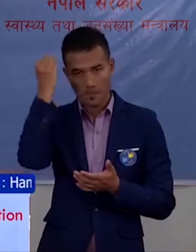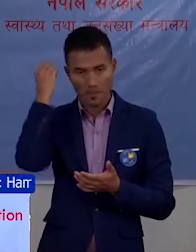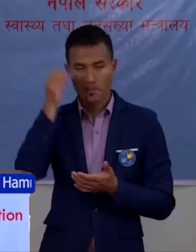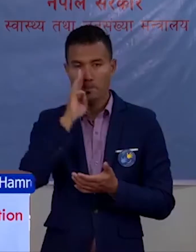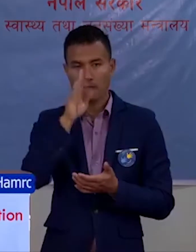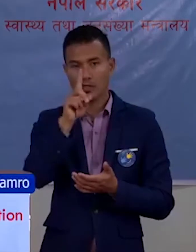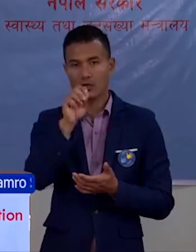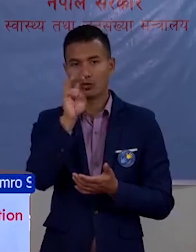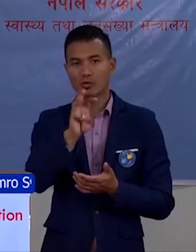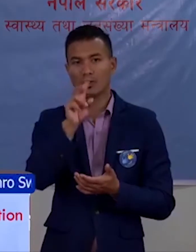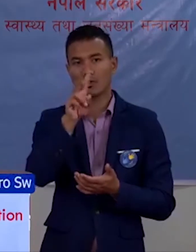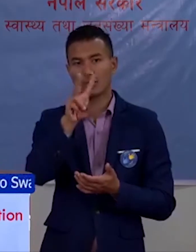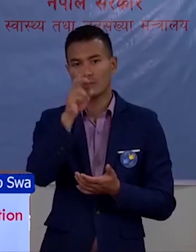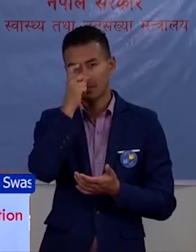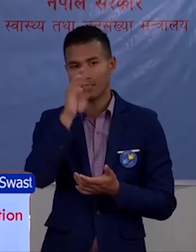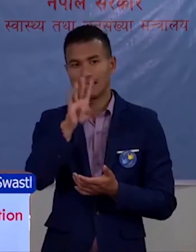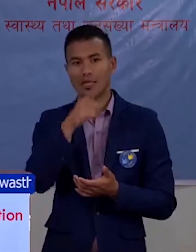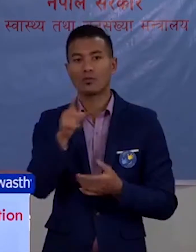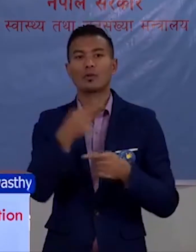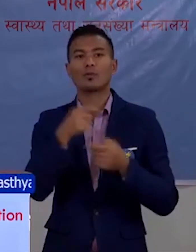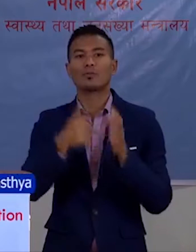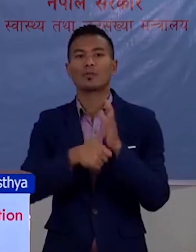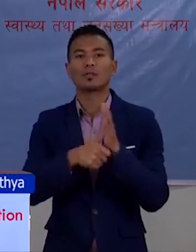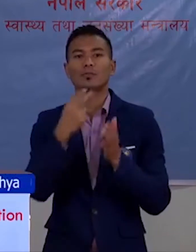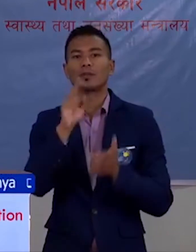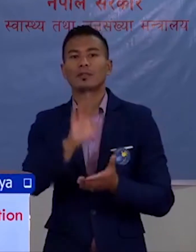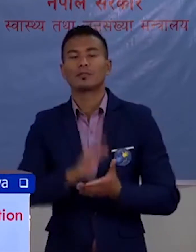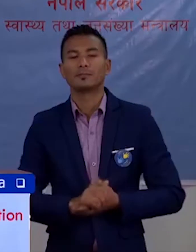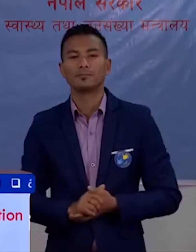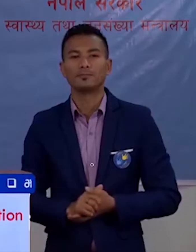प्रदेशमा 10,204 नमूनाहरू परीक्षण भएका छन्।